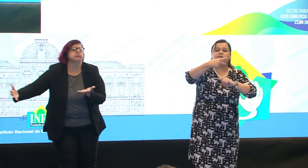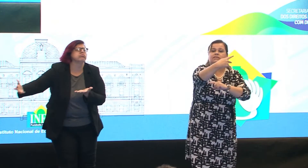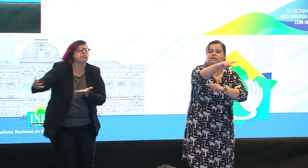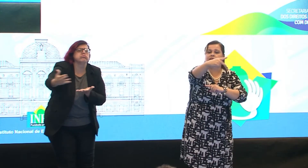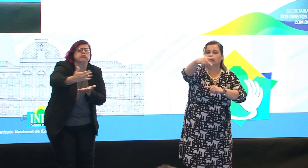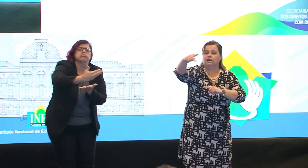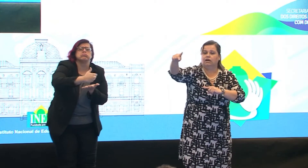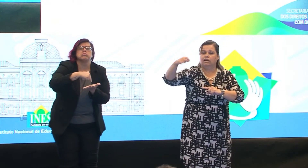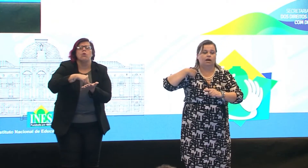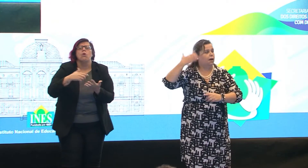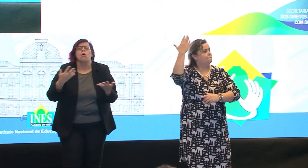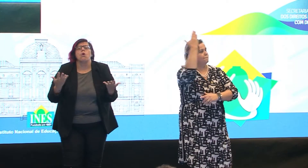E